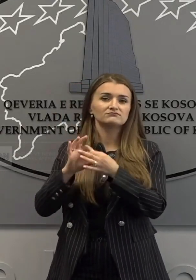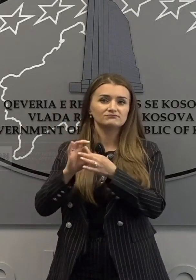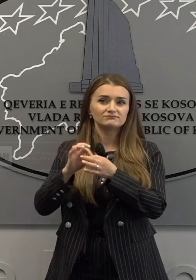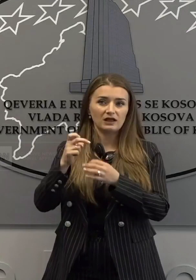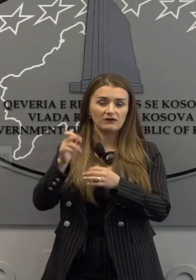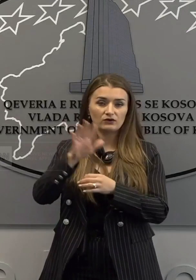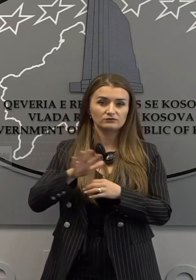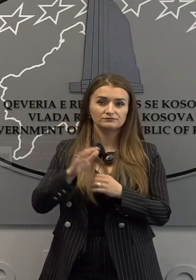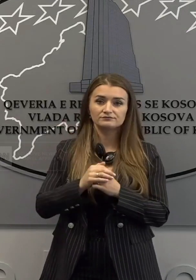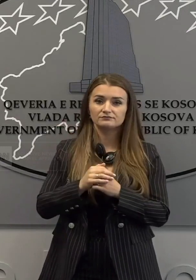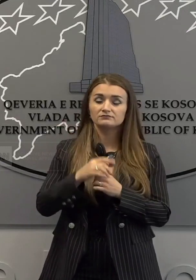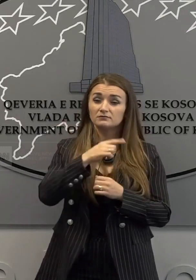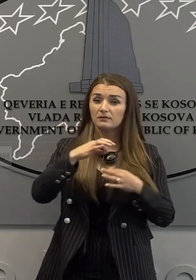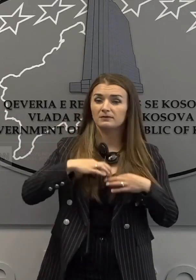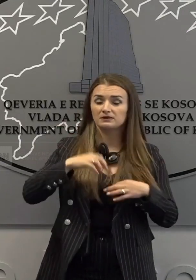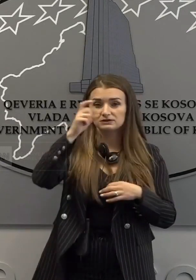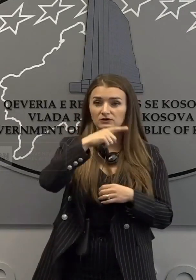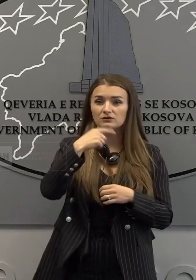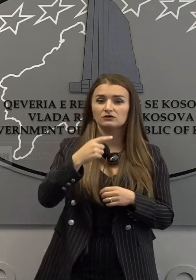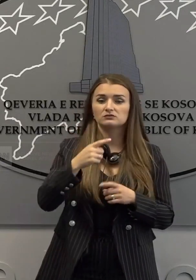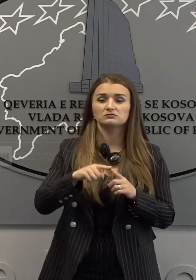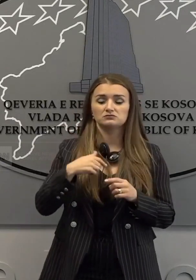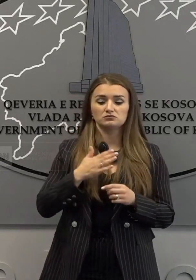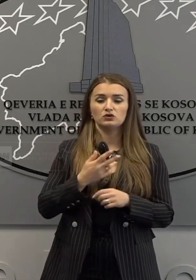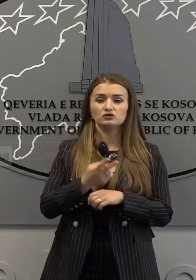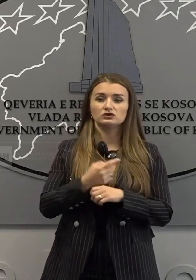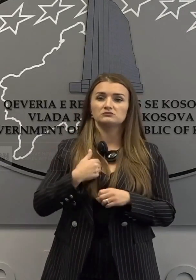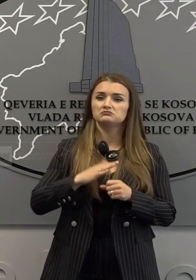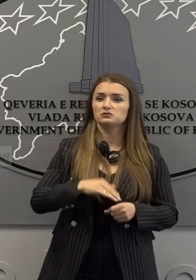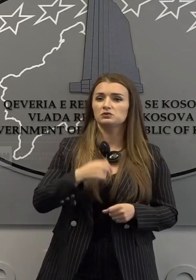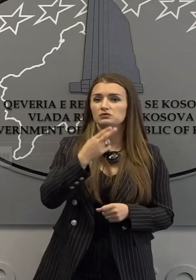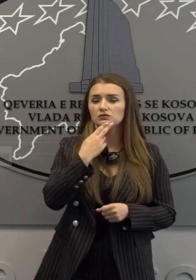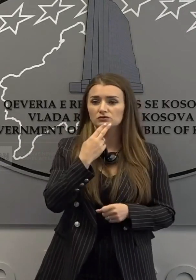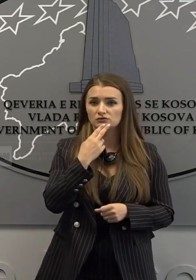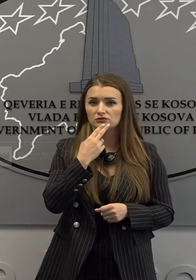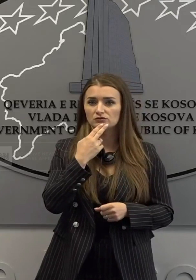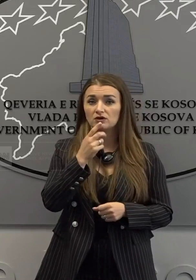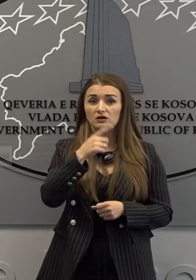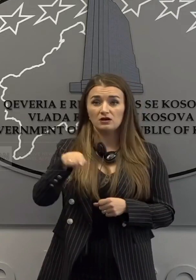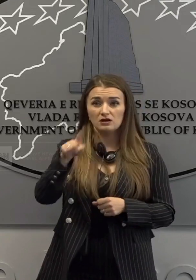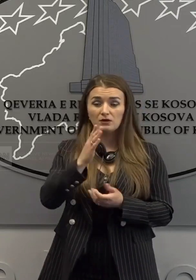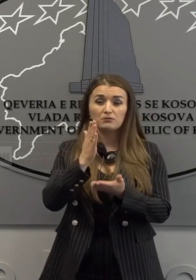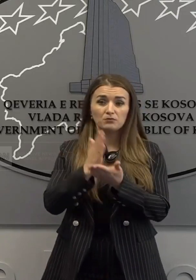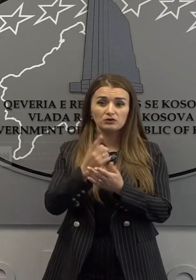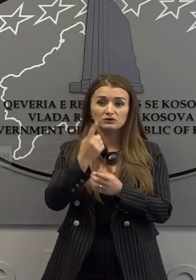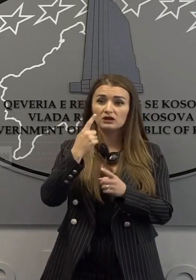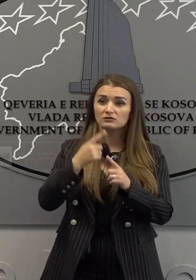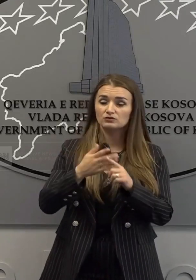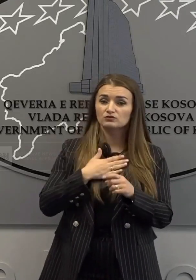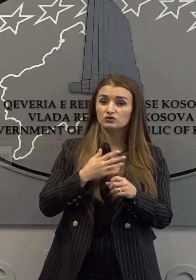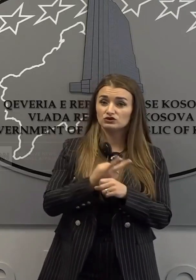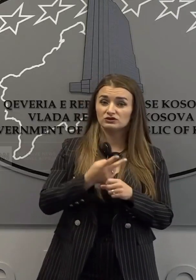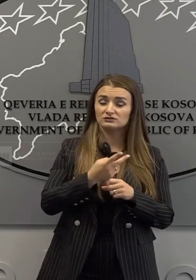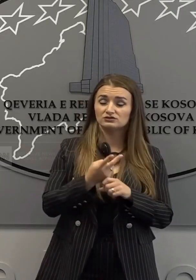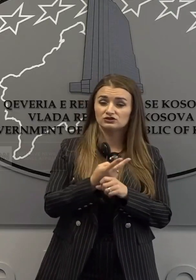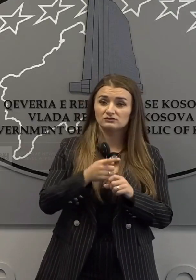të lejojmë të shkelim mbi suverenitetin e Serbisë. Tani të gjithë ju që shkel një rendin kushtetues Serbisë, të gjithë ju që në çfarë